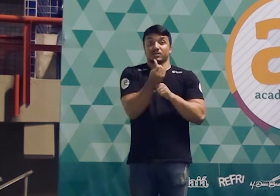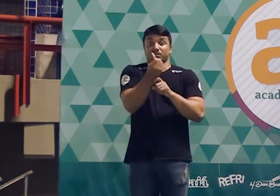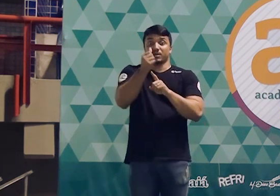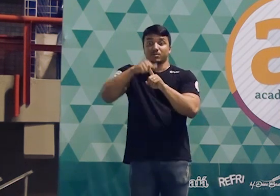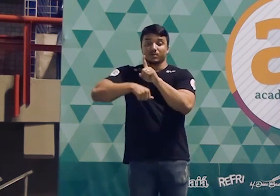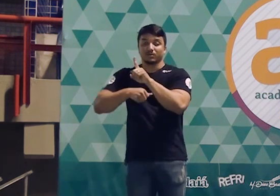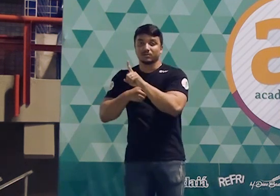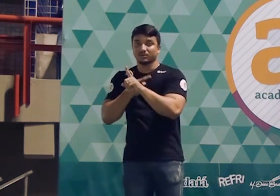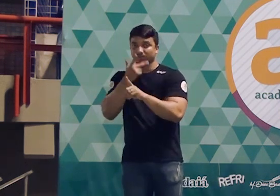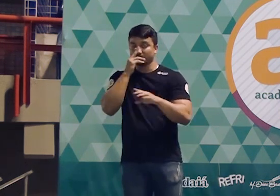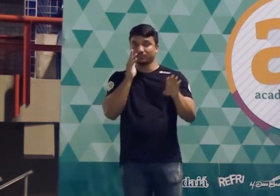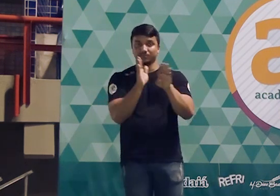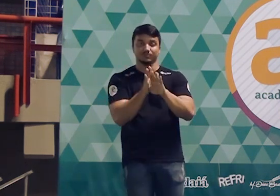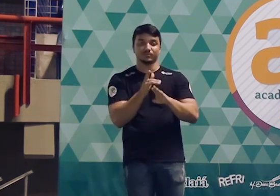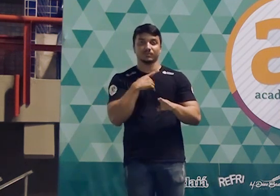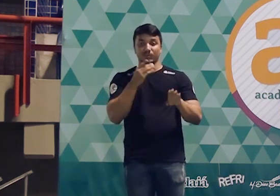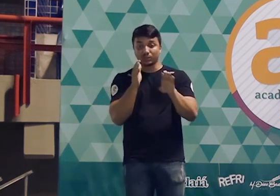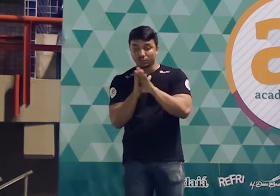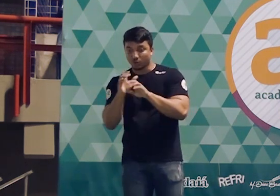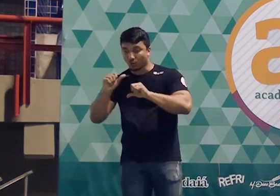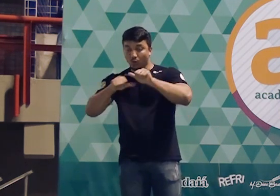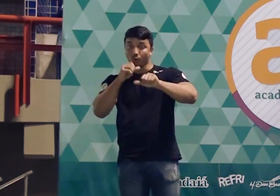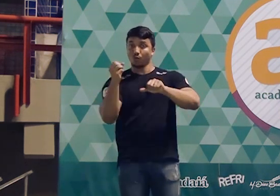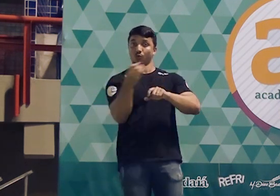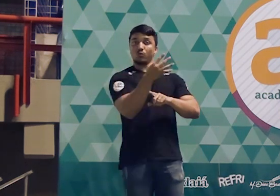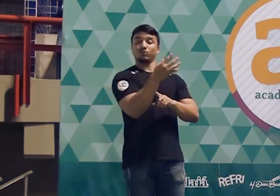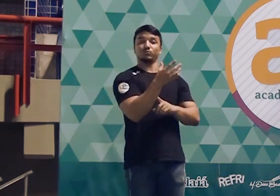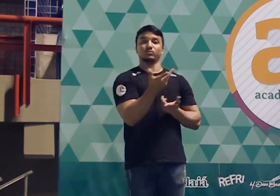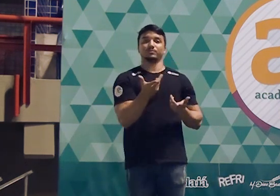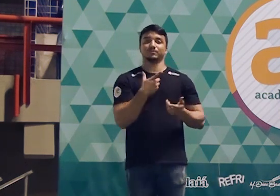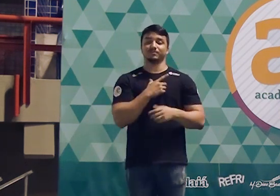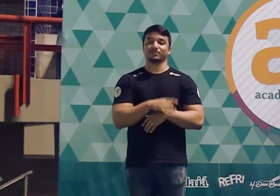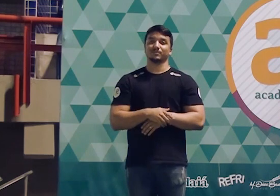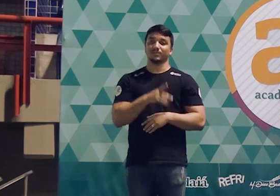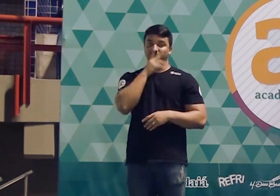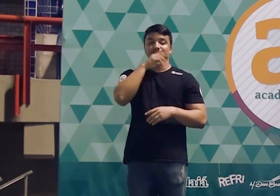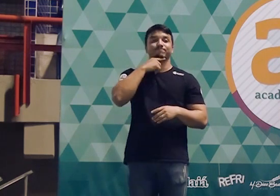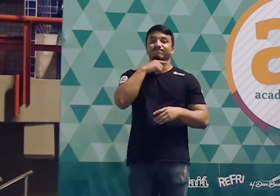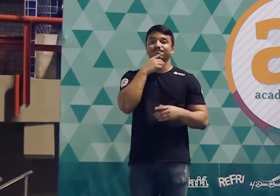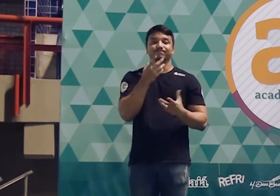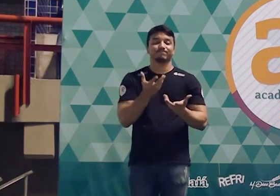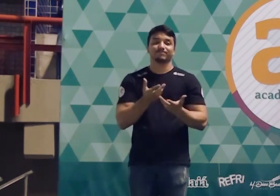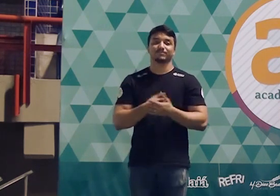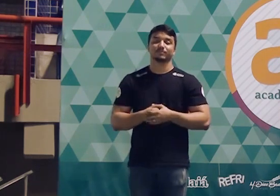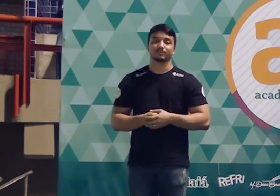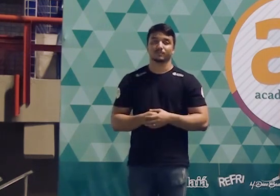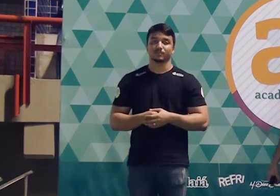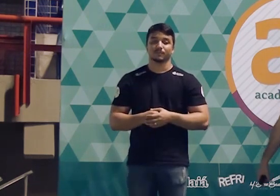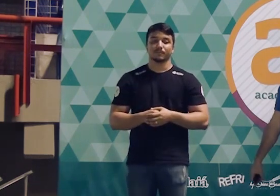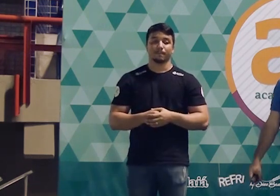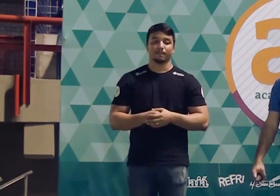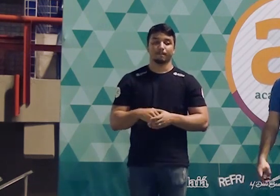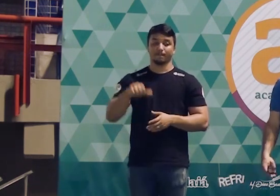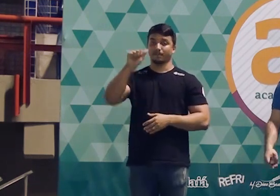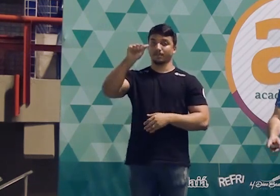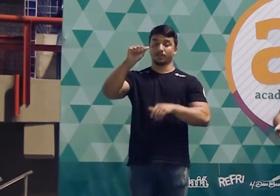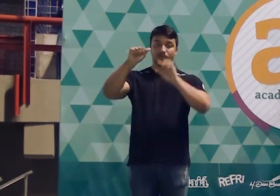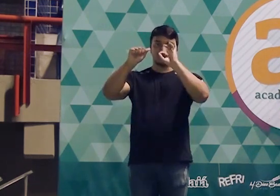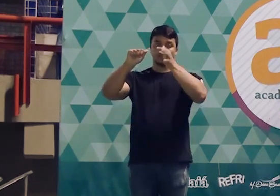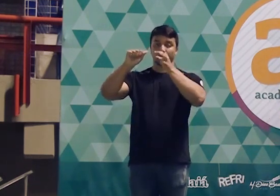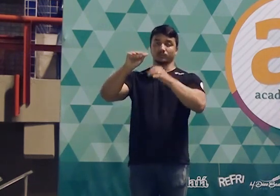6 meses para chegar. Quando chega, já trocou, foi o celular e não serve mais de nada aquele negócio. Acontece. Item A é o item correto,